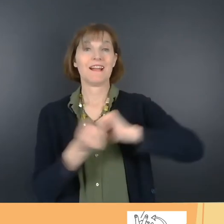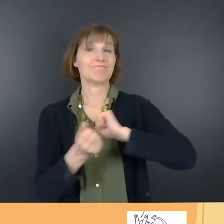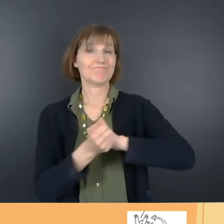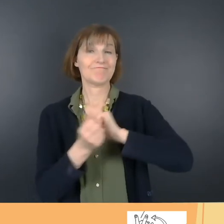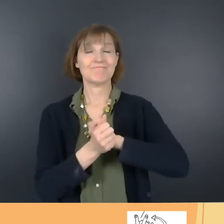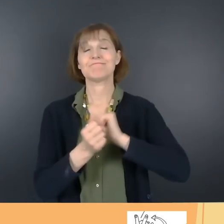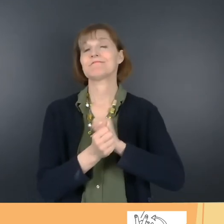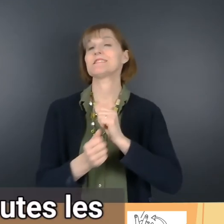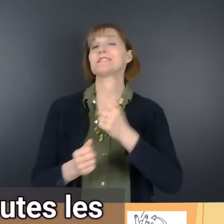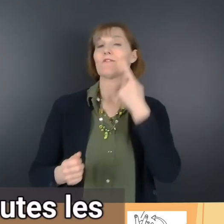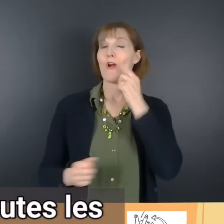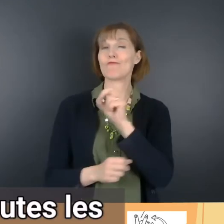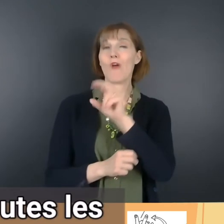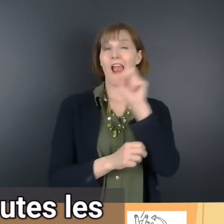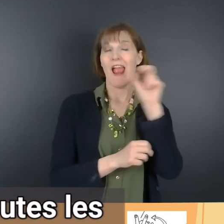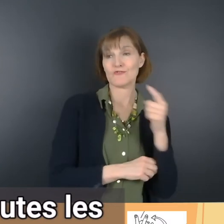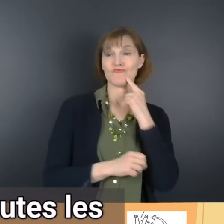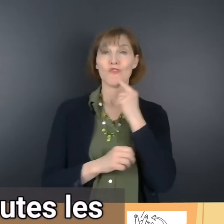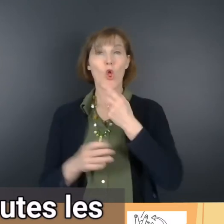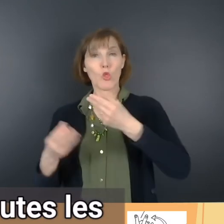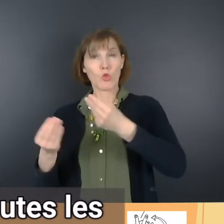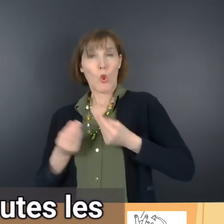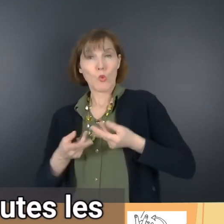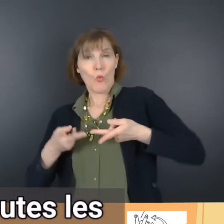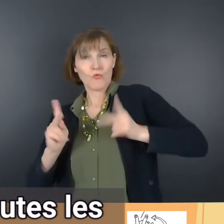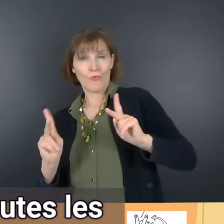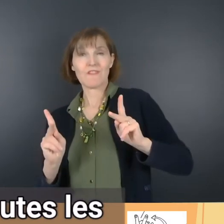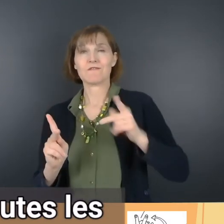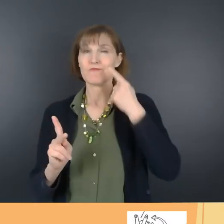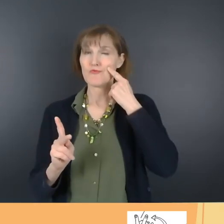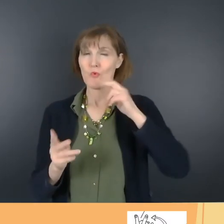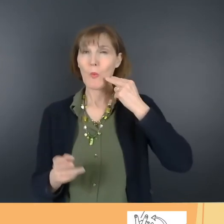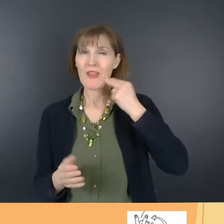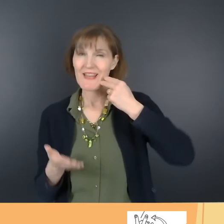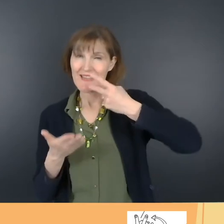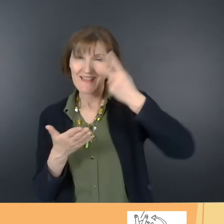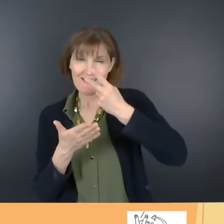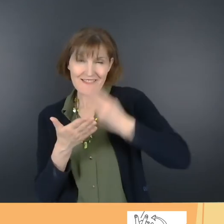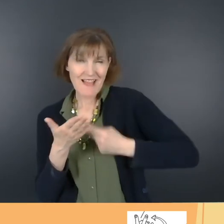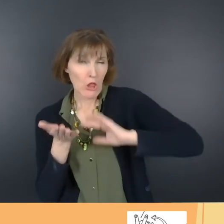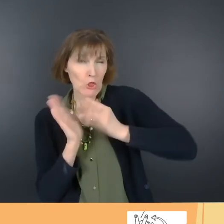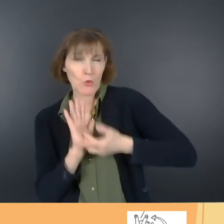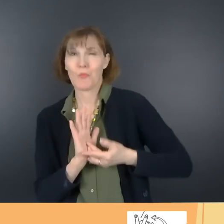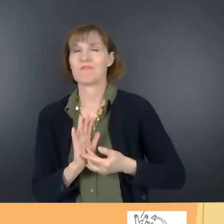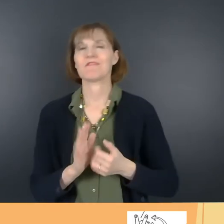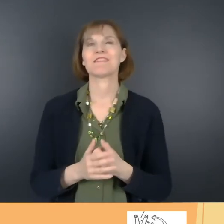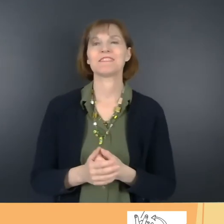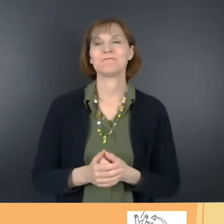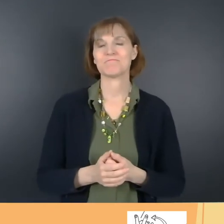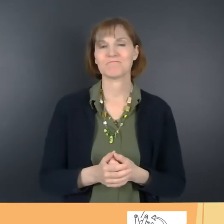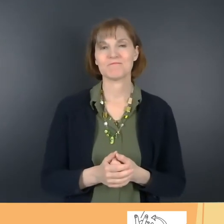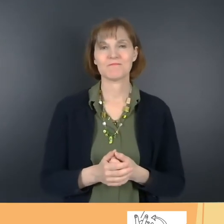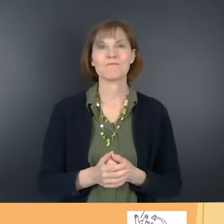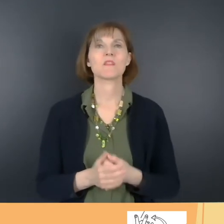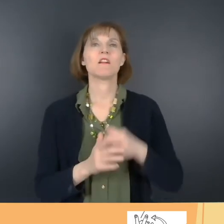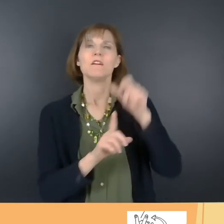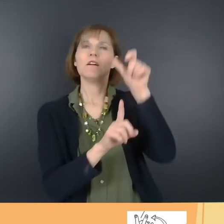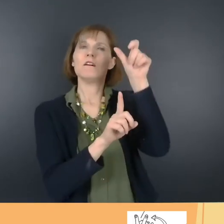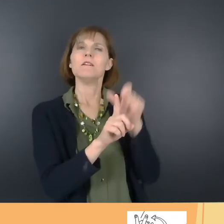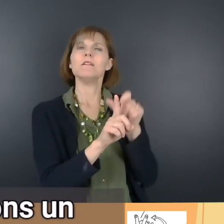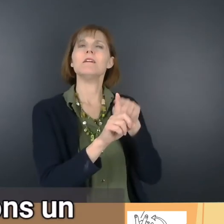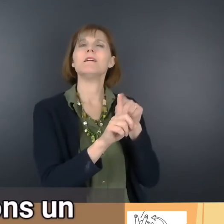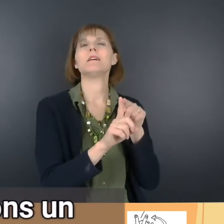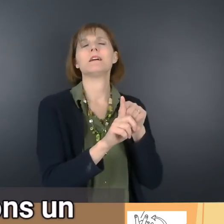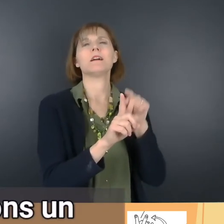donné son autorisation pour utiliser toutes les images de la bande dessinée dans le projet des capsules vidéo de l